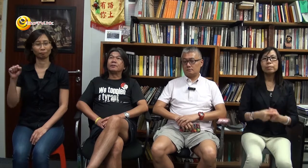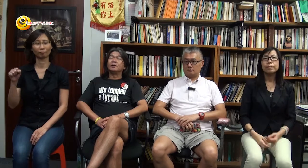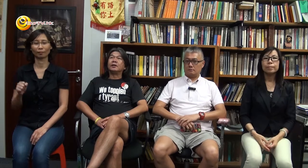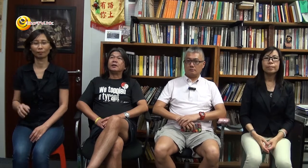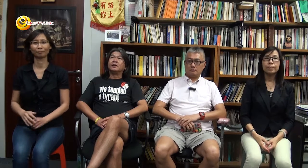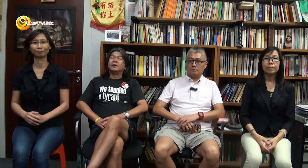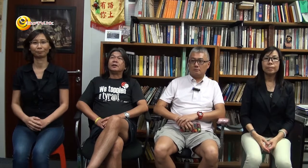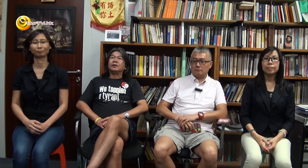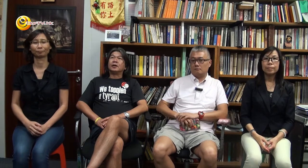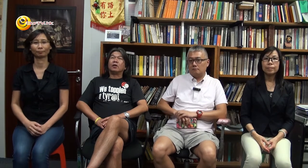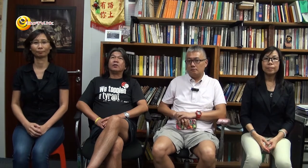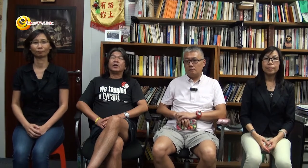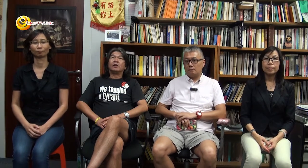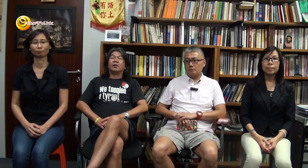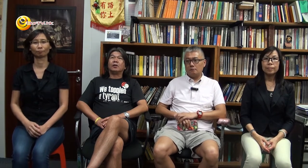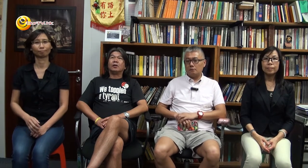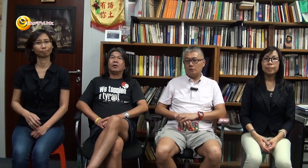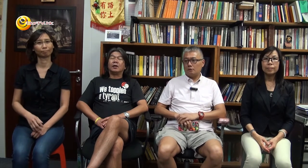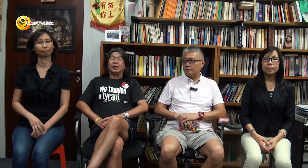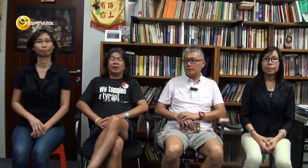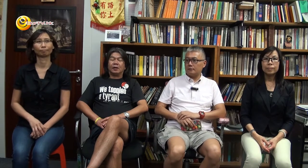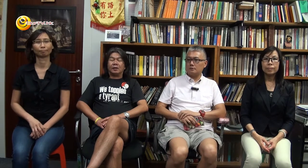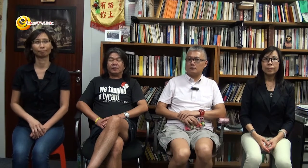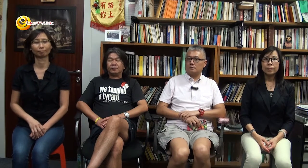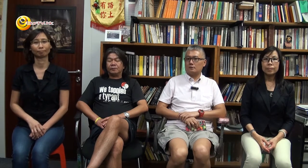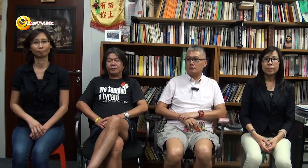其實即係當呢、這、一個